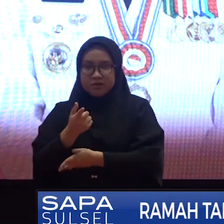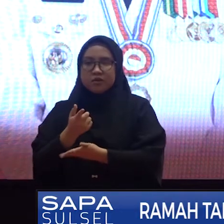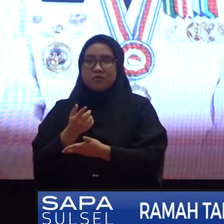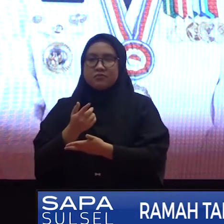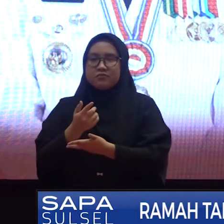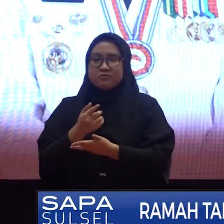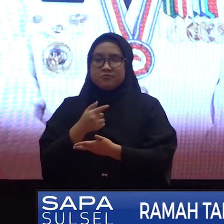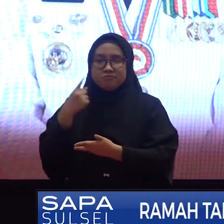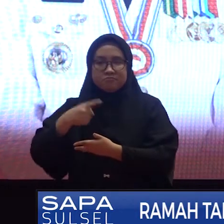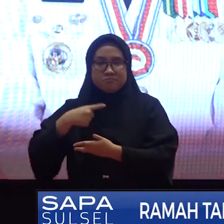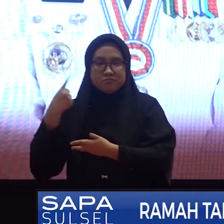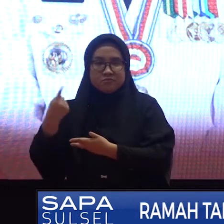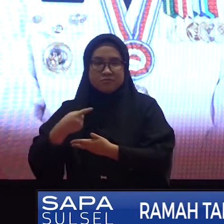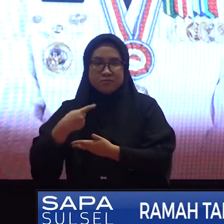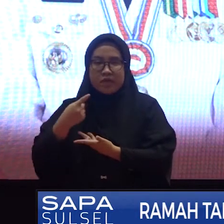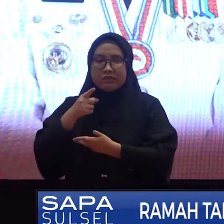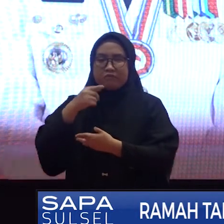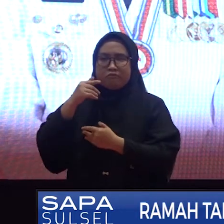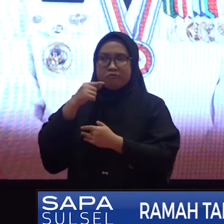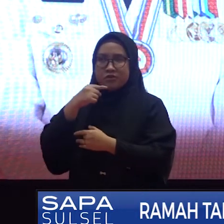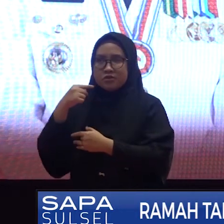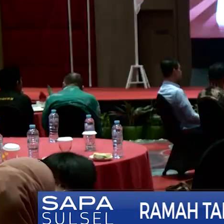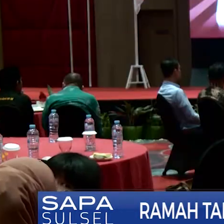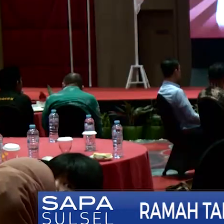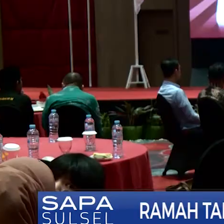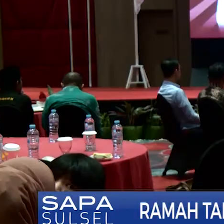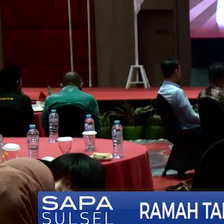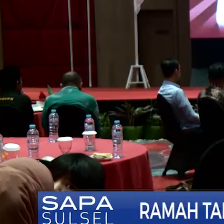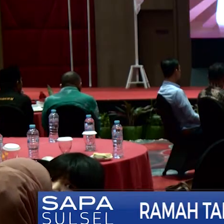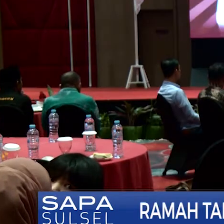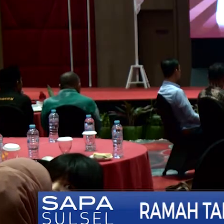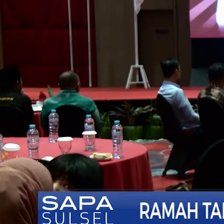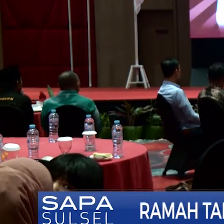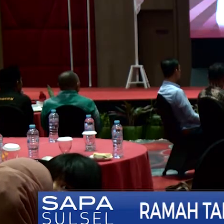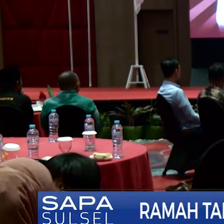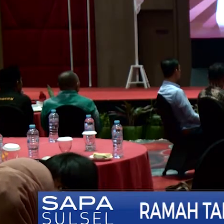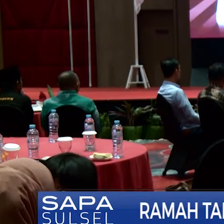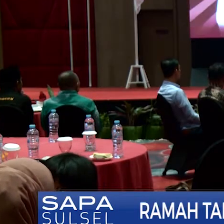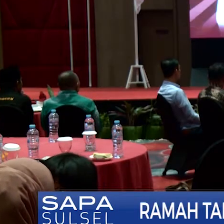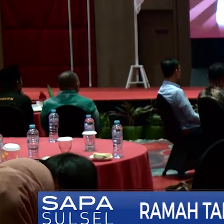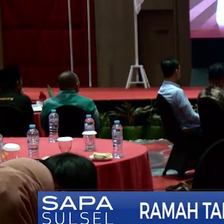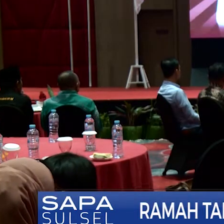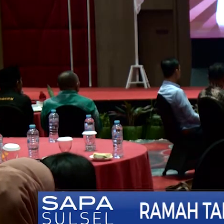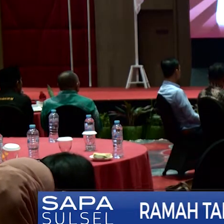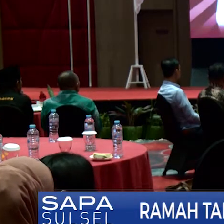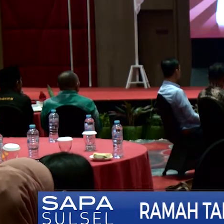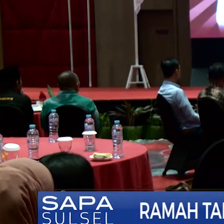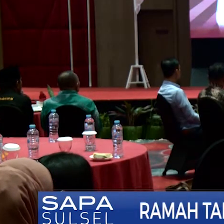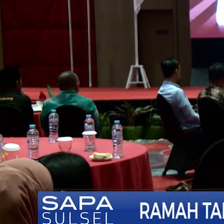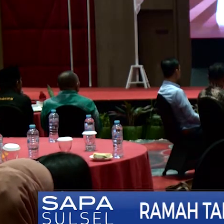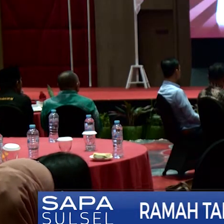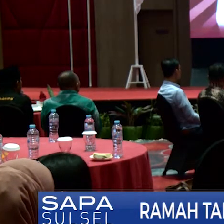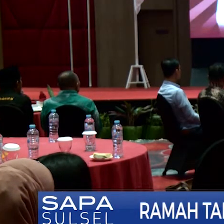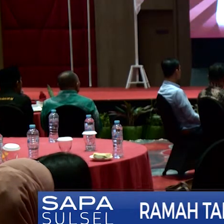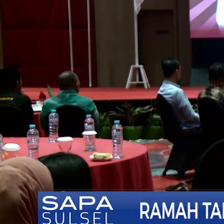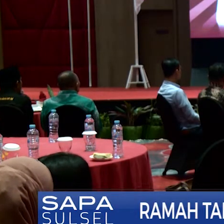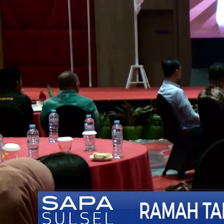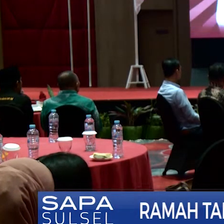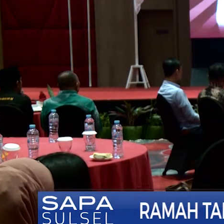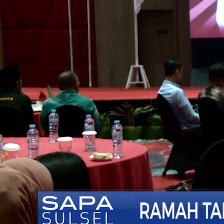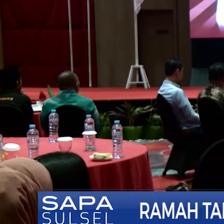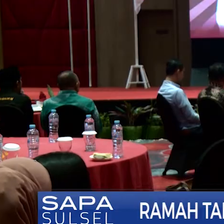terpuruk minus 1,27 kemudian bangkit 4,47 dan sekarang 5,4